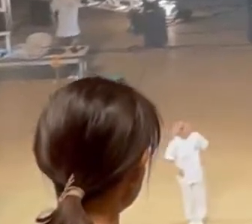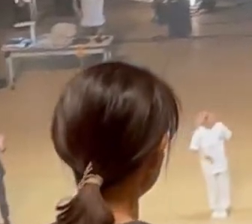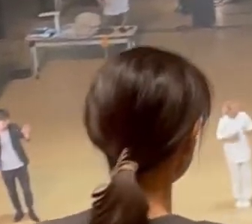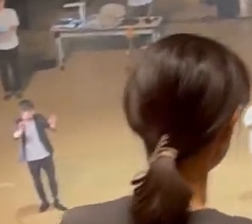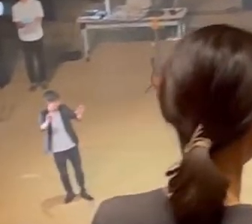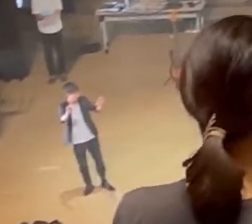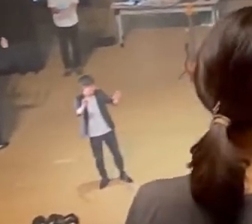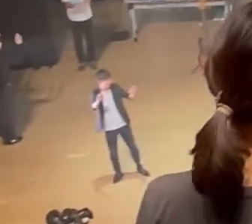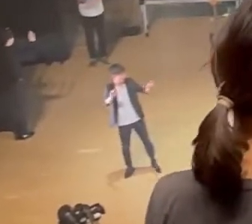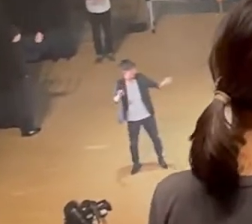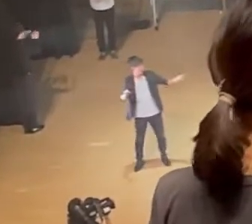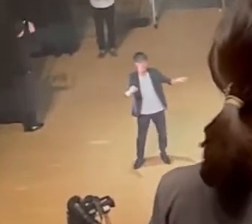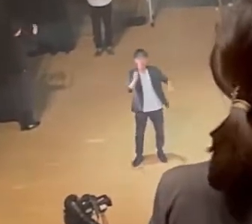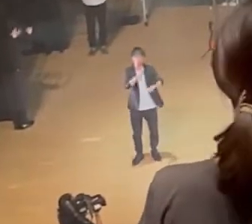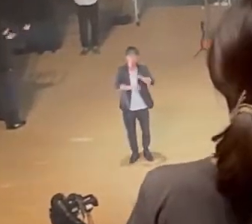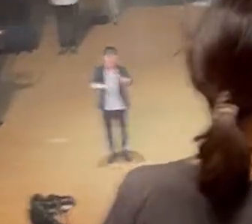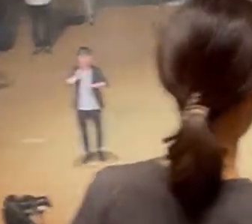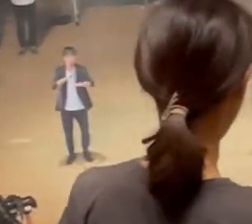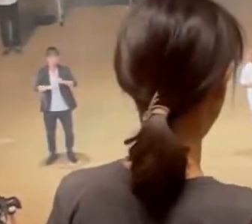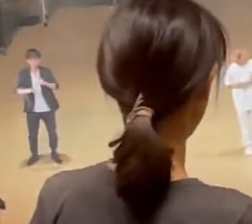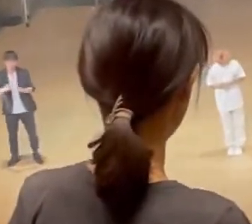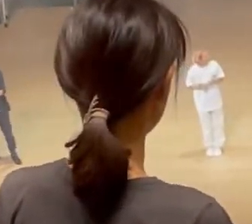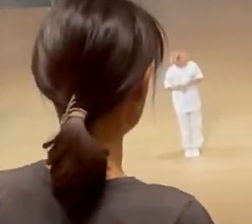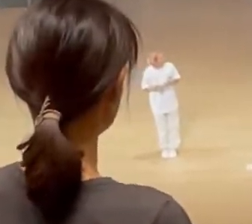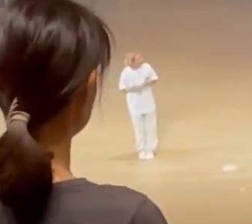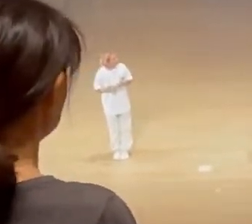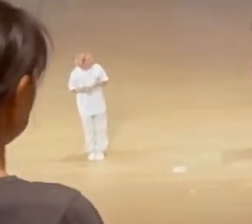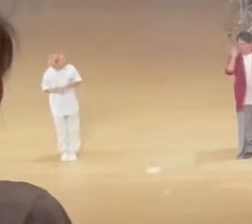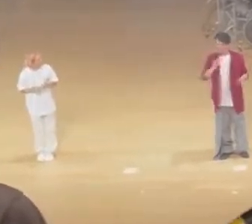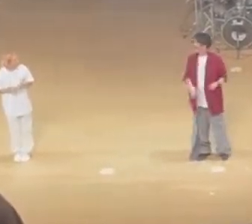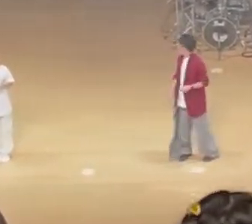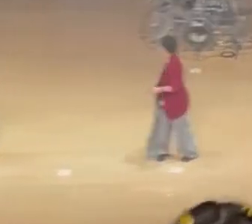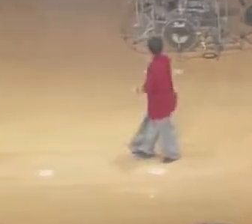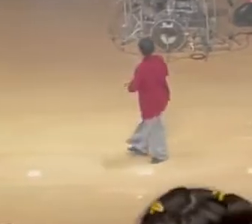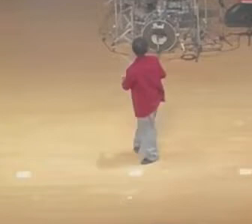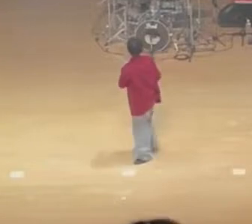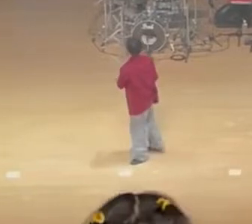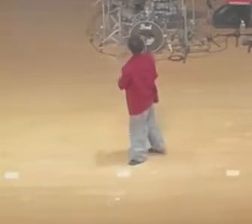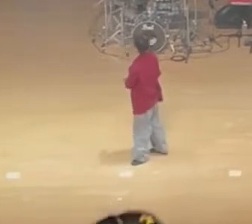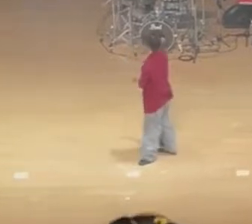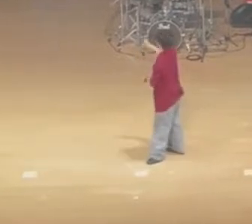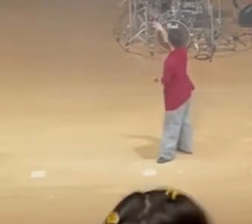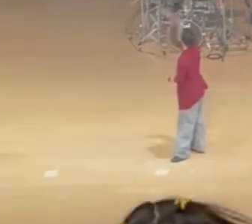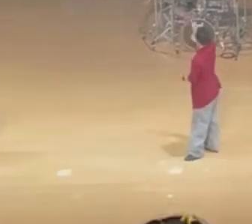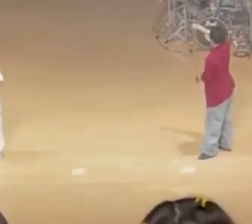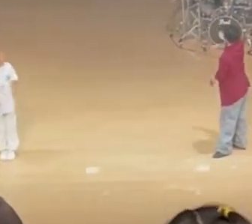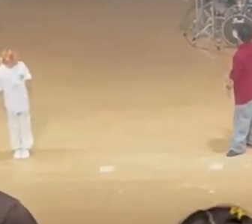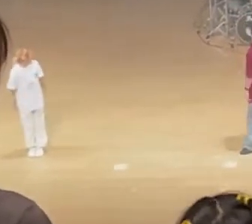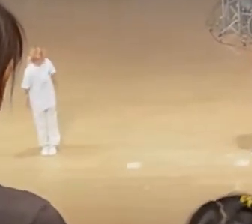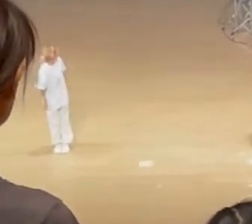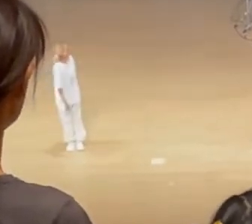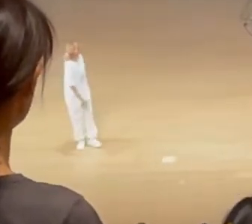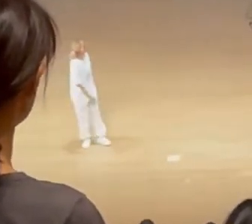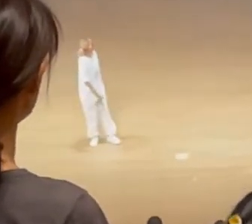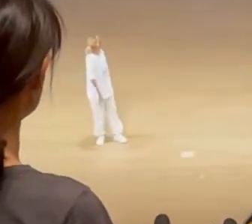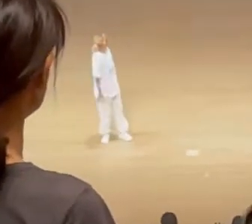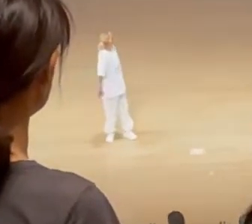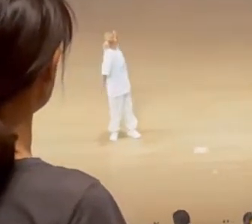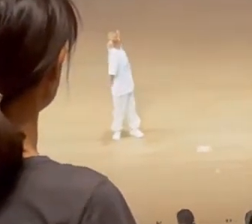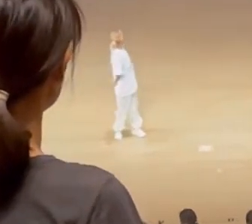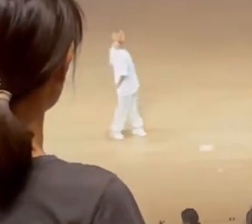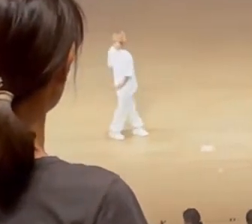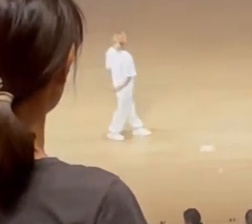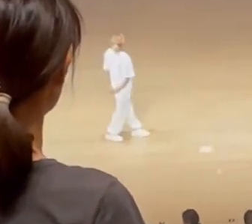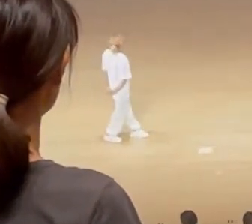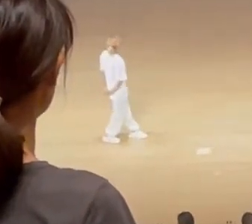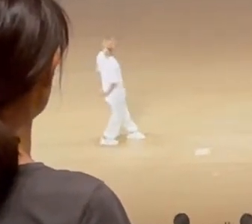オッケー、大体ね、この動きが結構多く出ますので、ちょっと覚えててください。そのままじゃあ、レッスン一緒にしましょう。次のページ行って